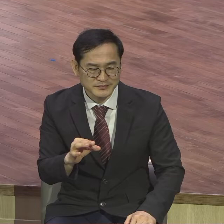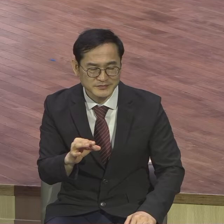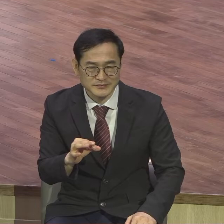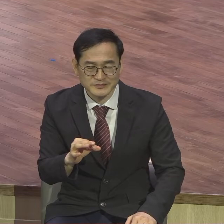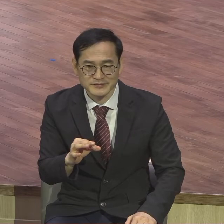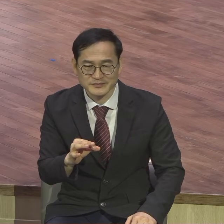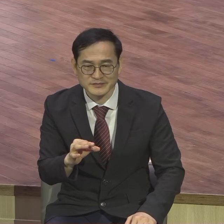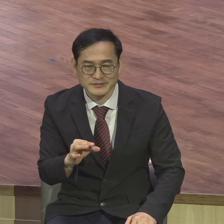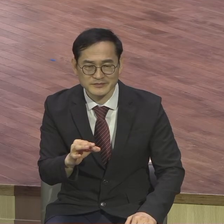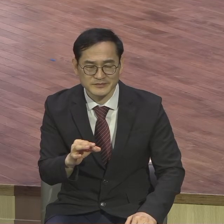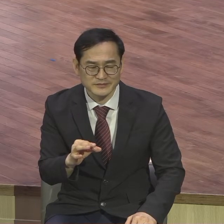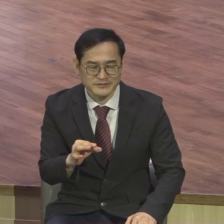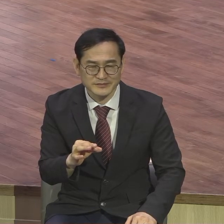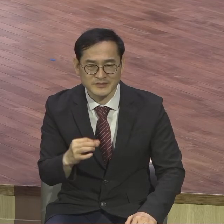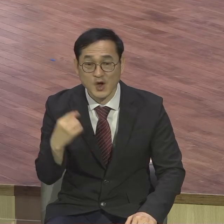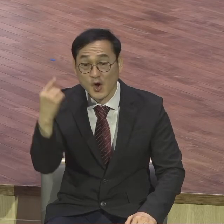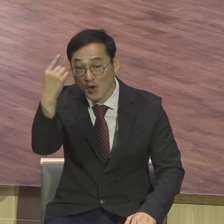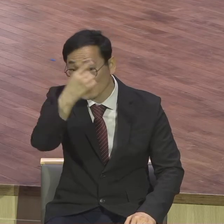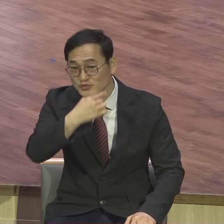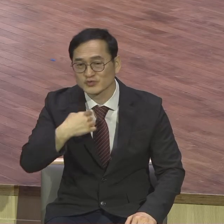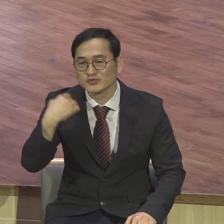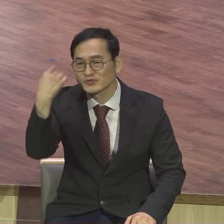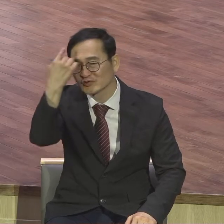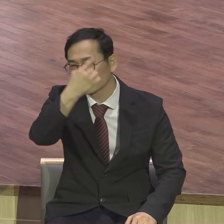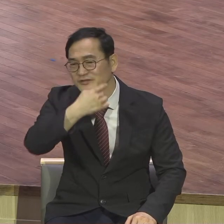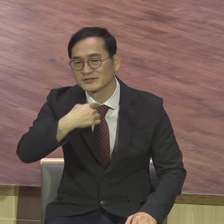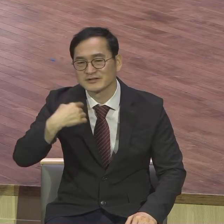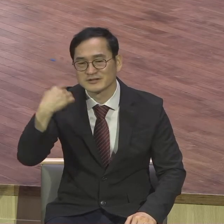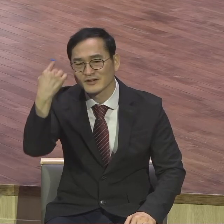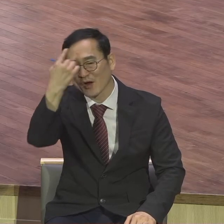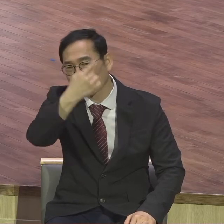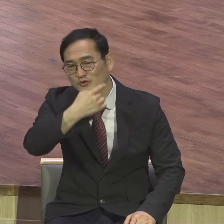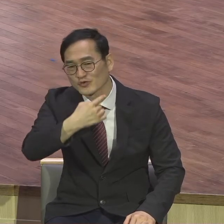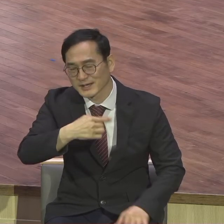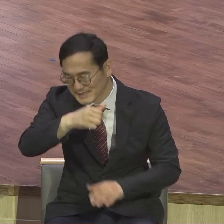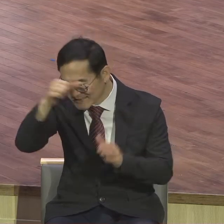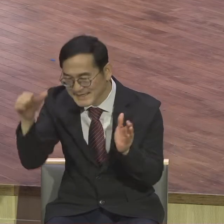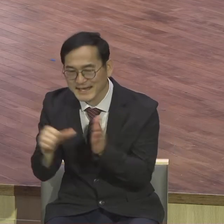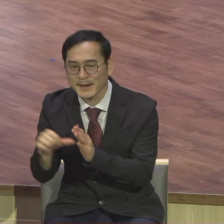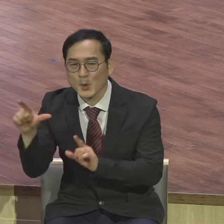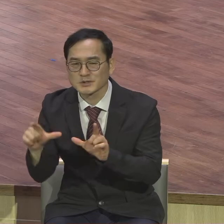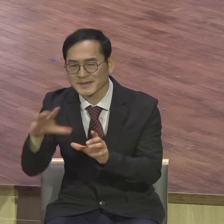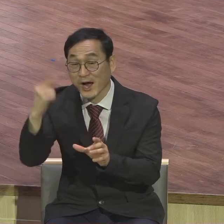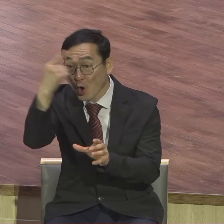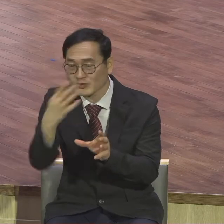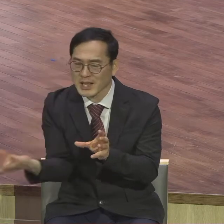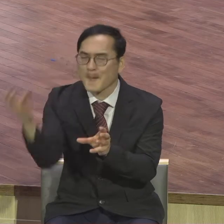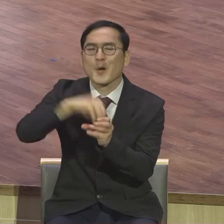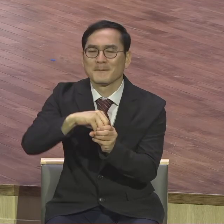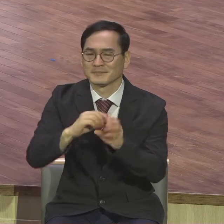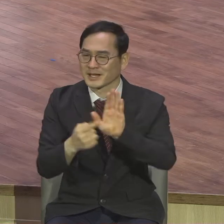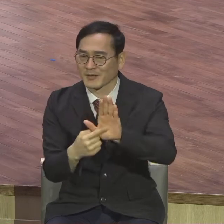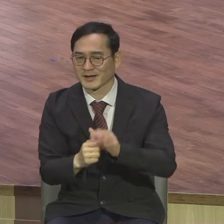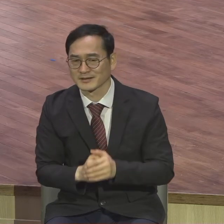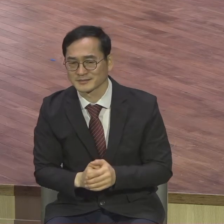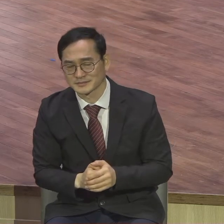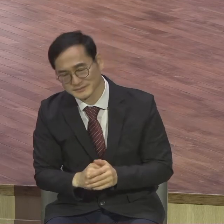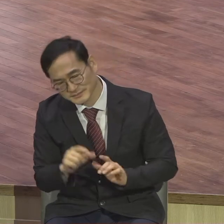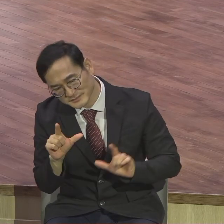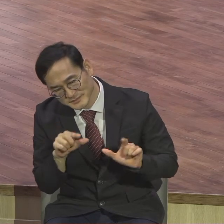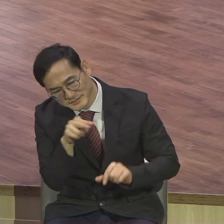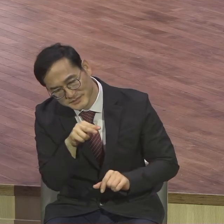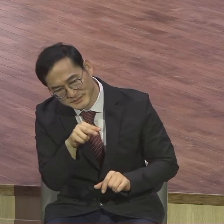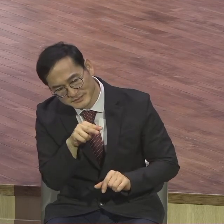이러잖아요. 얼굴 보면 그 사람의 영적 상태, 그 사람 생활 상태, 마음 상태 다 보이잖아요.